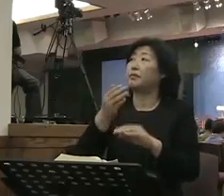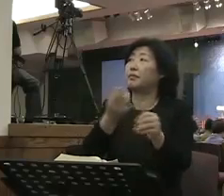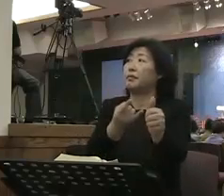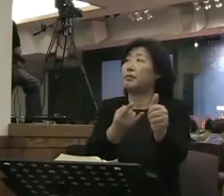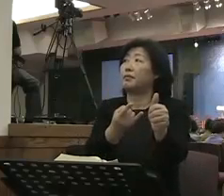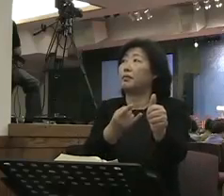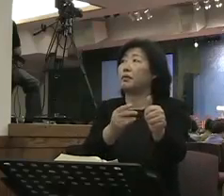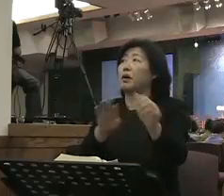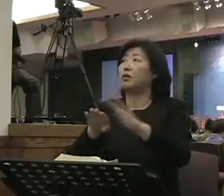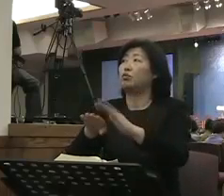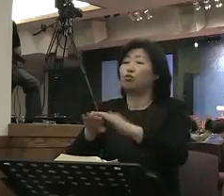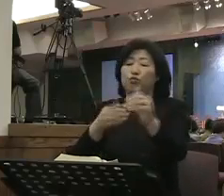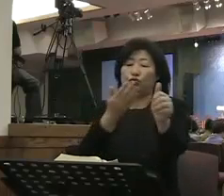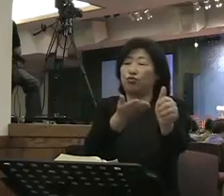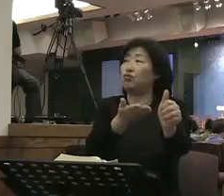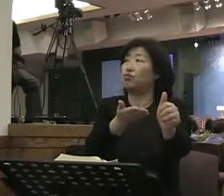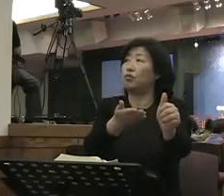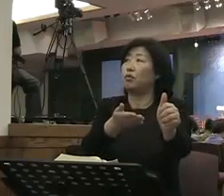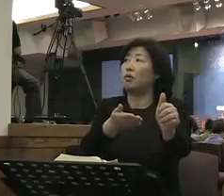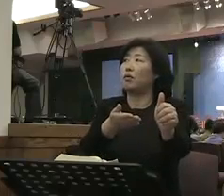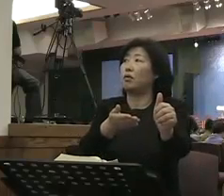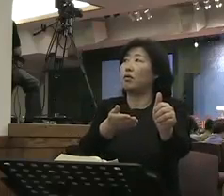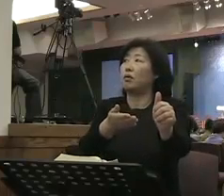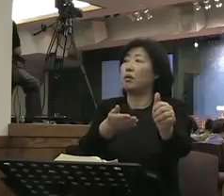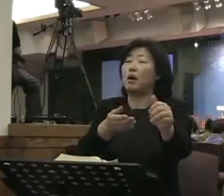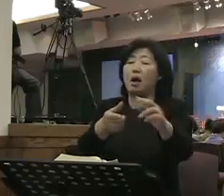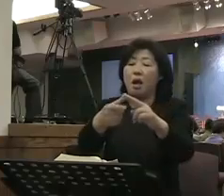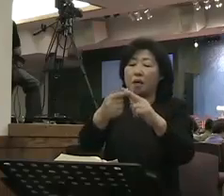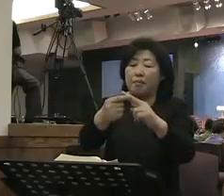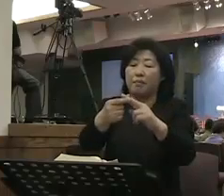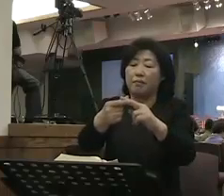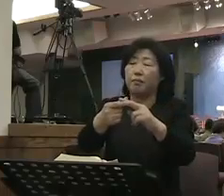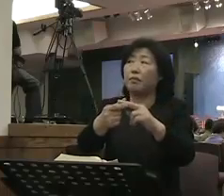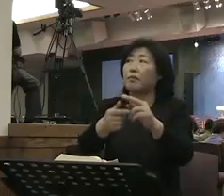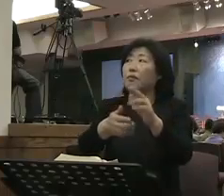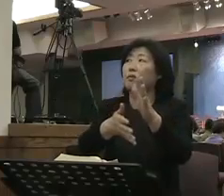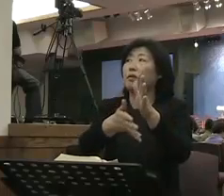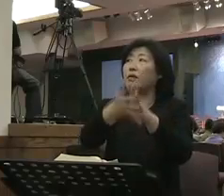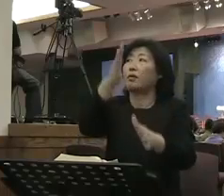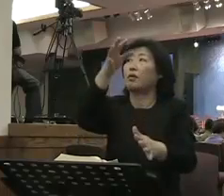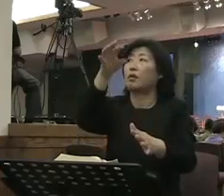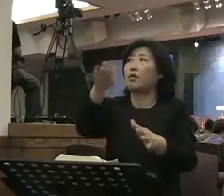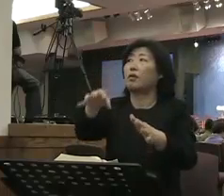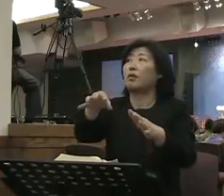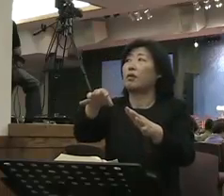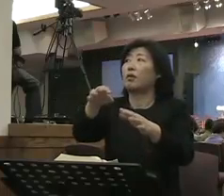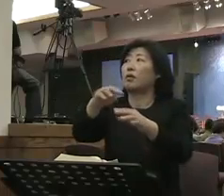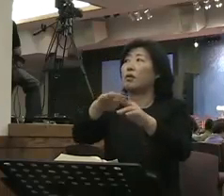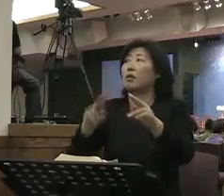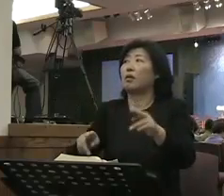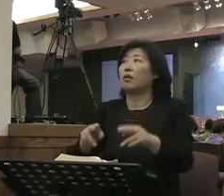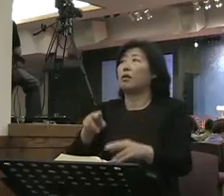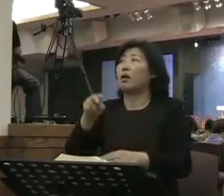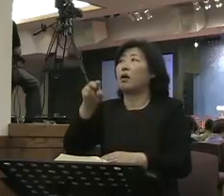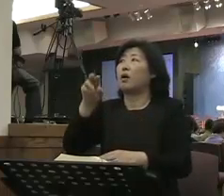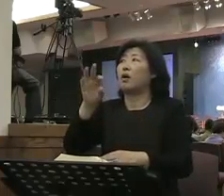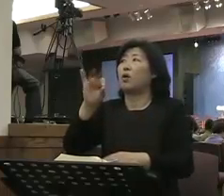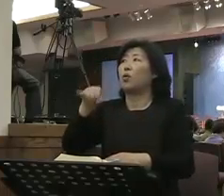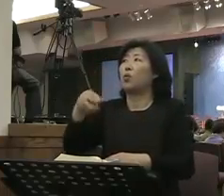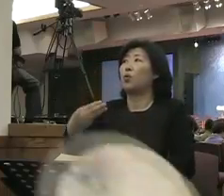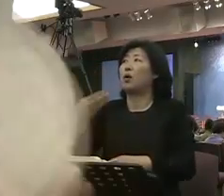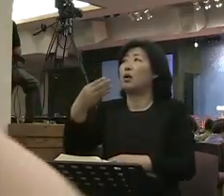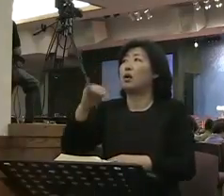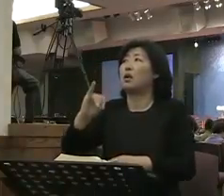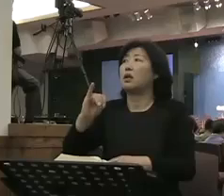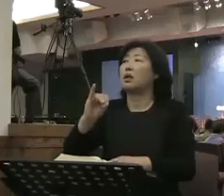내밉니다. 그와 함께 옥상에서 내려오게 됩니다. 그 신사의 이름은 윌리엄 팍스였습니다. 이